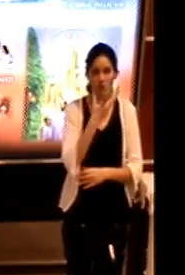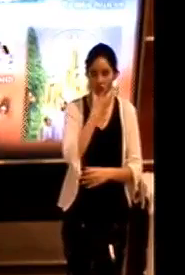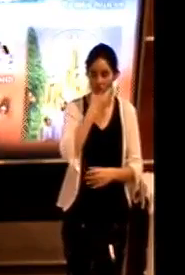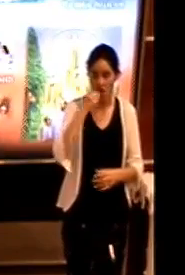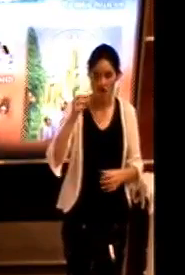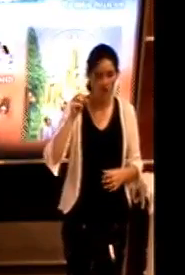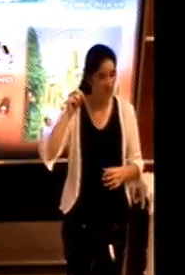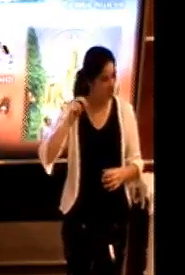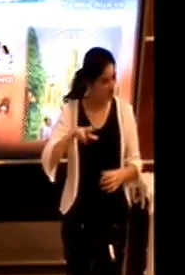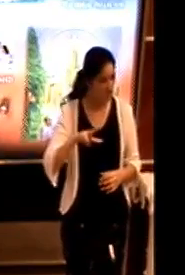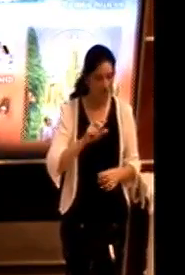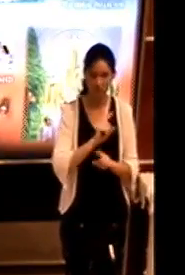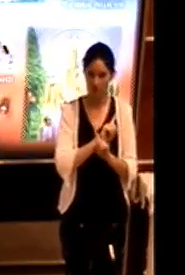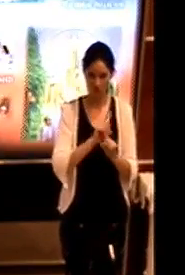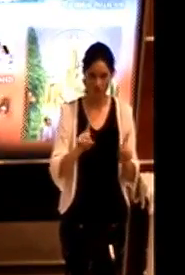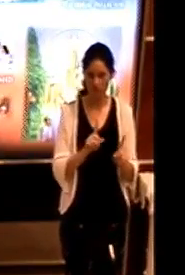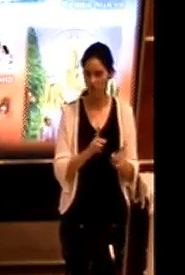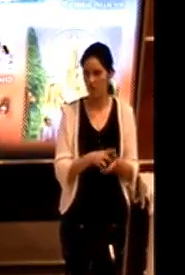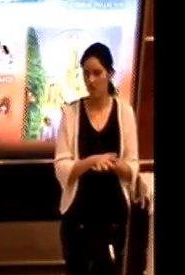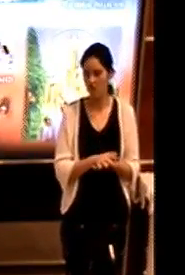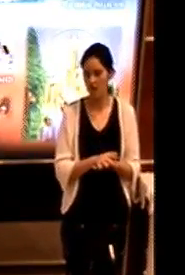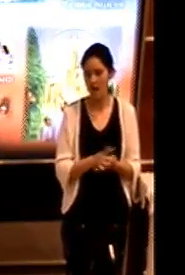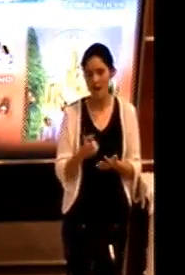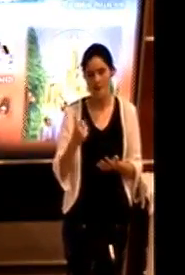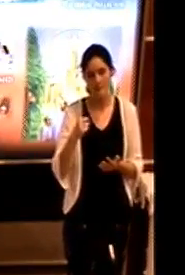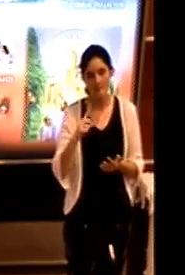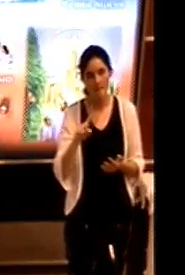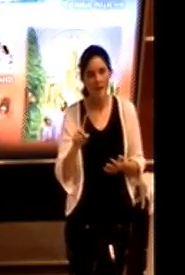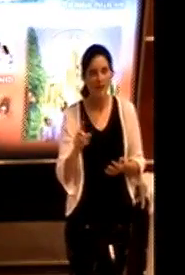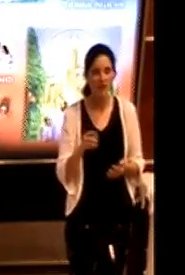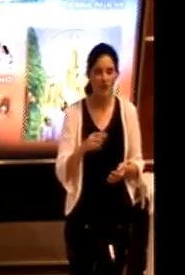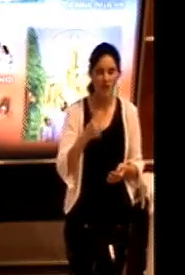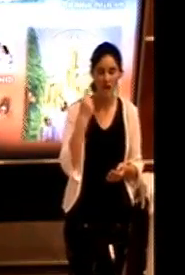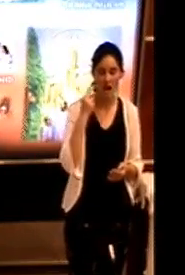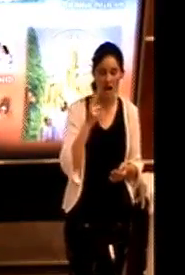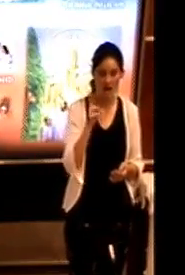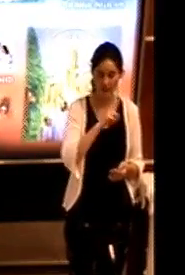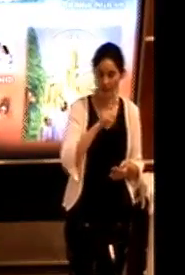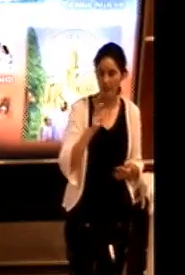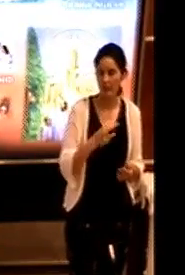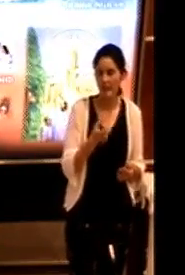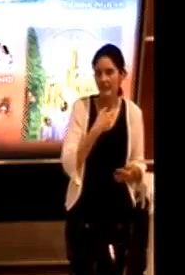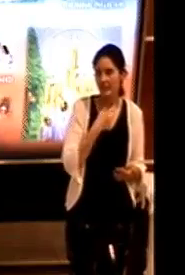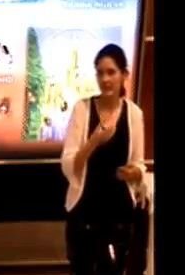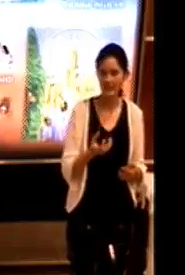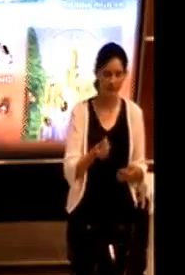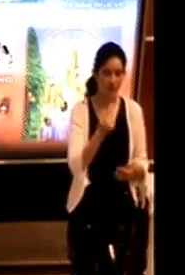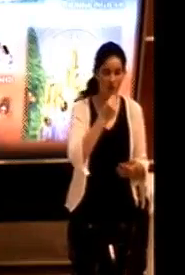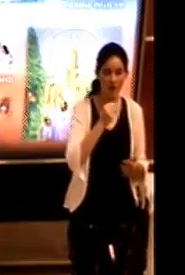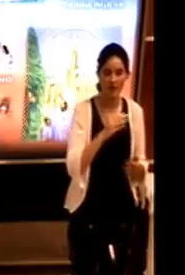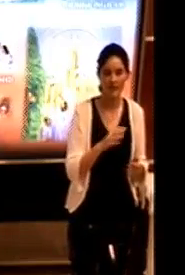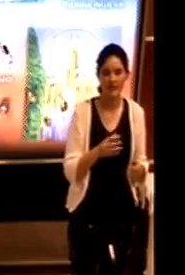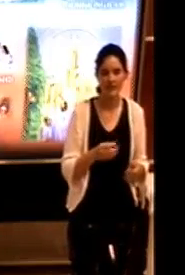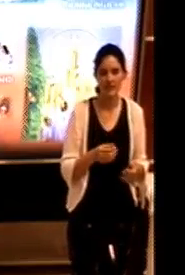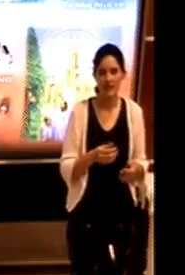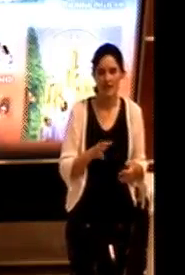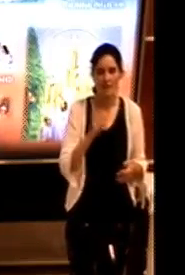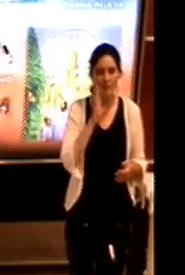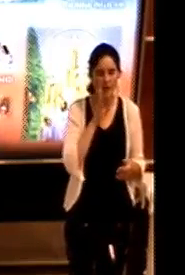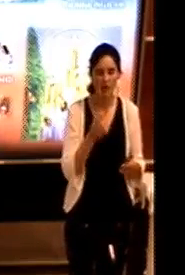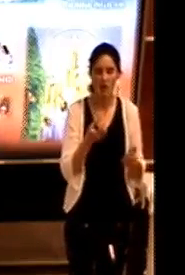Eva quiso hacer grande la gracia de Dios y se fue de cabeza al precipicio, hermanos, con este mundo como está hoy, ¿no es